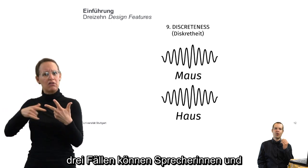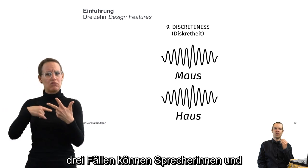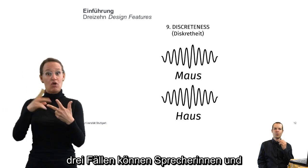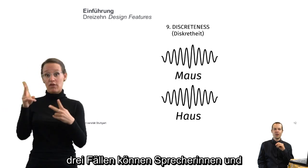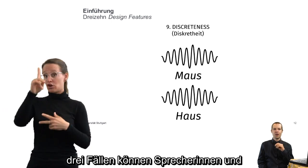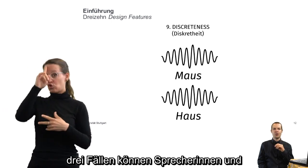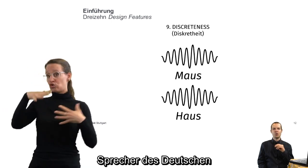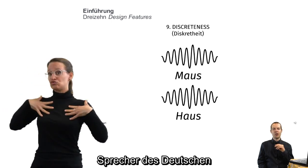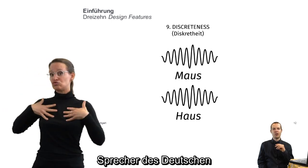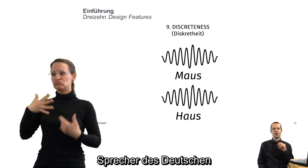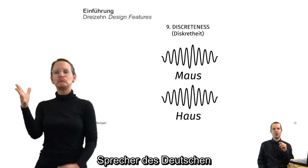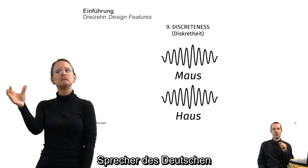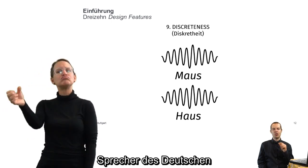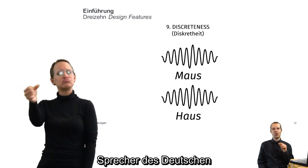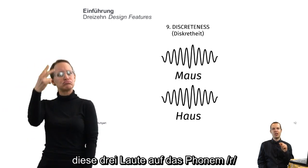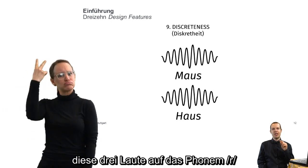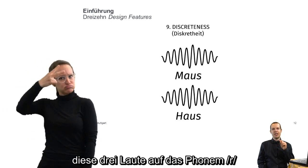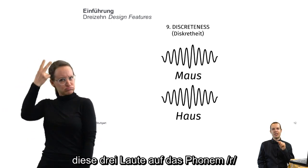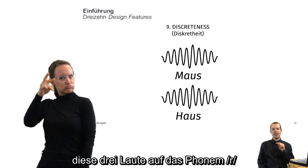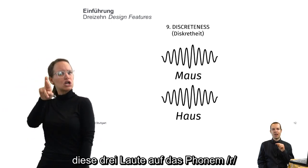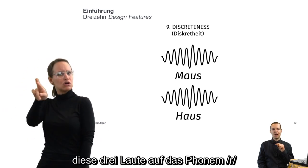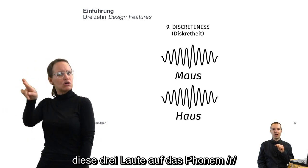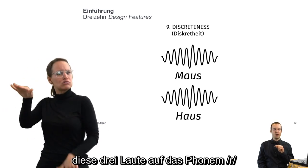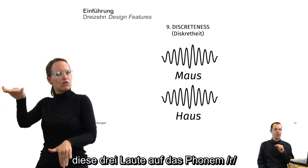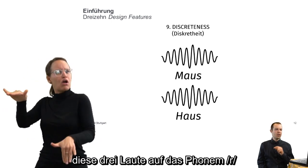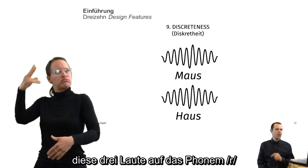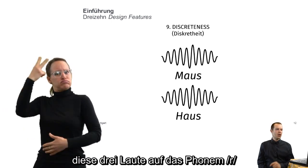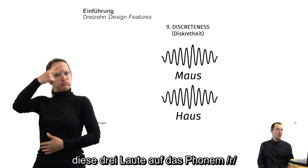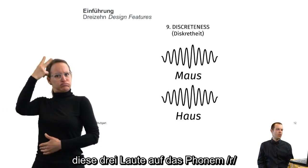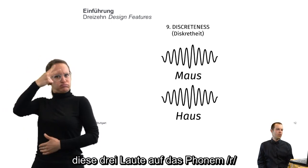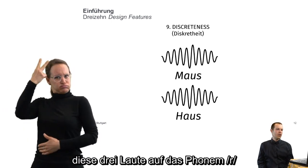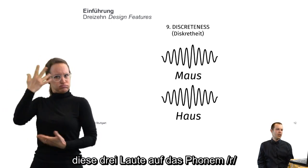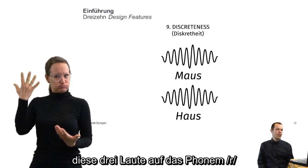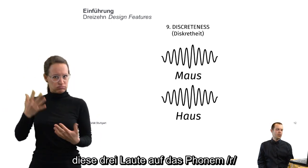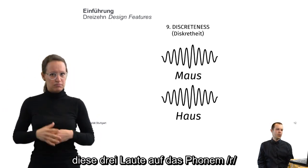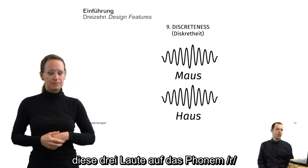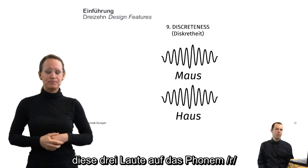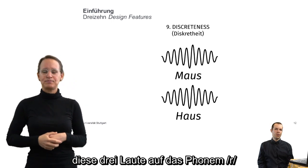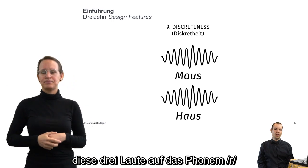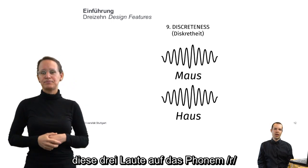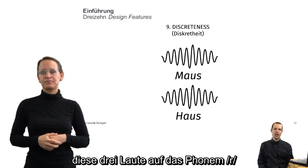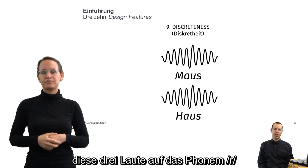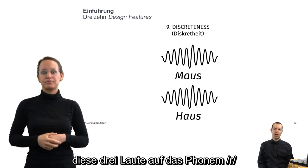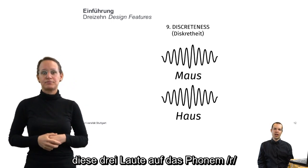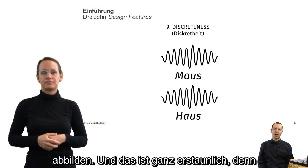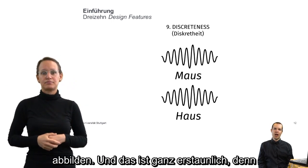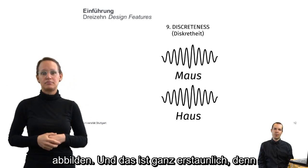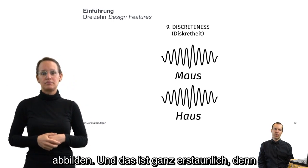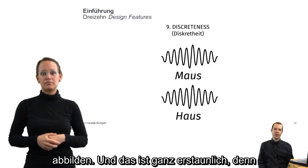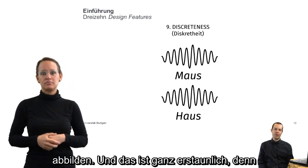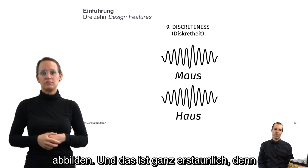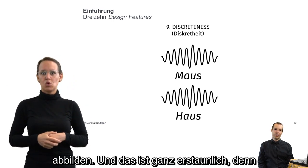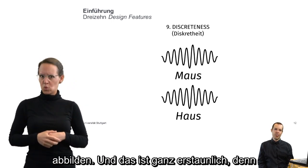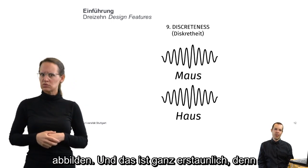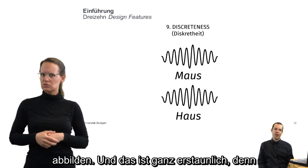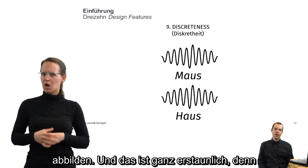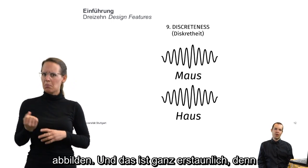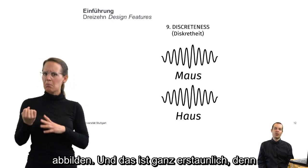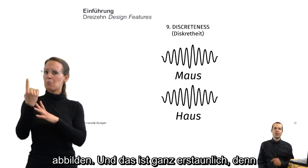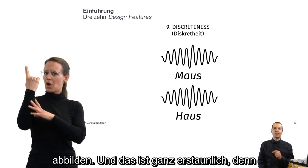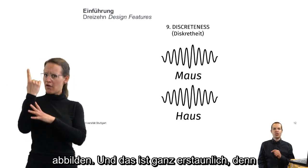Fällen können Sprecherinnen und Sprecher des Deutschen diese drei Laute auf das Phonem R abbilden.